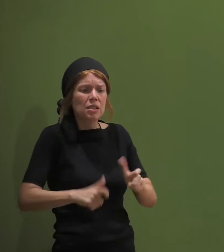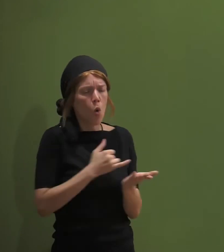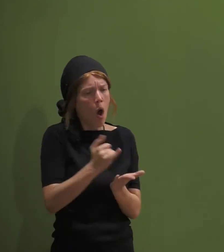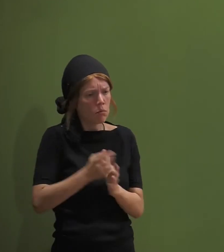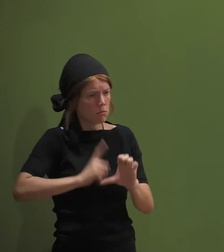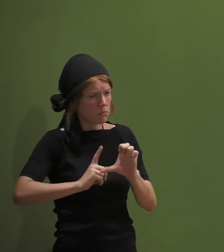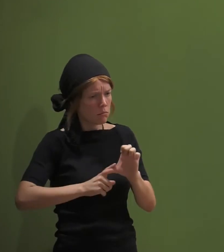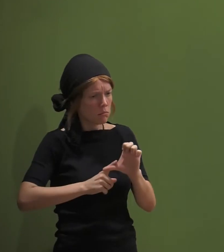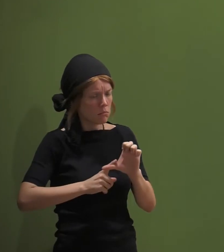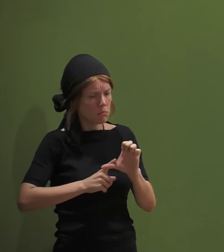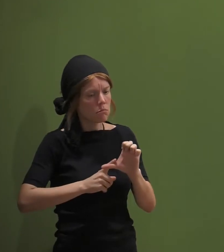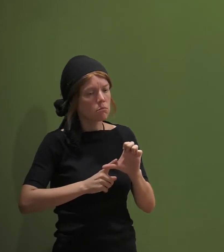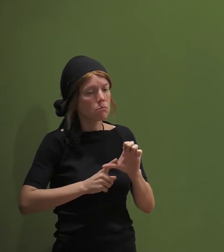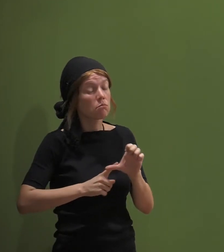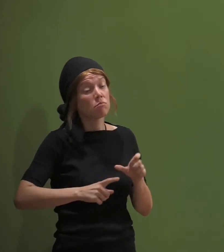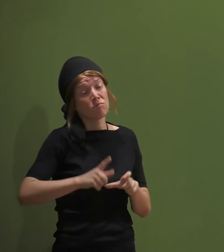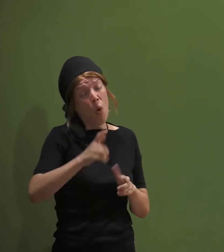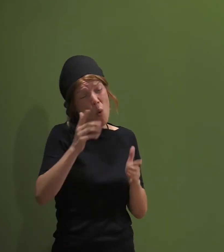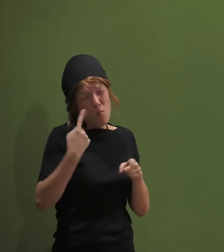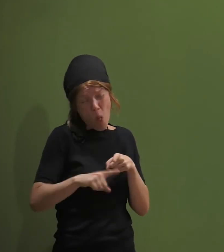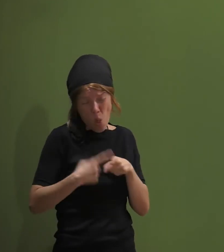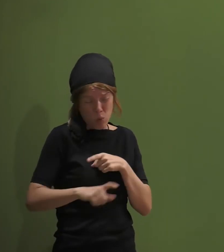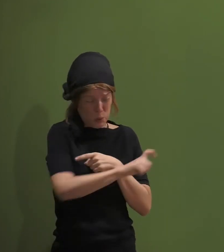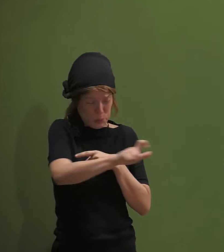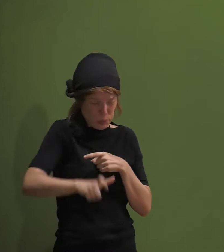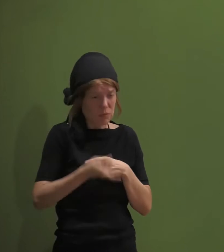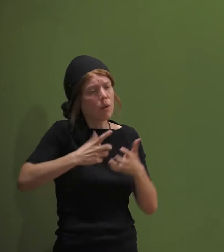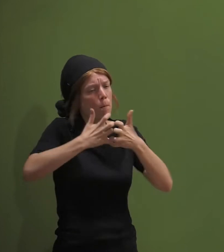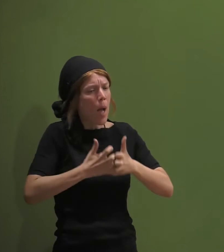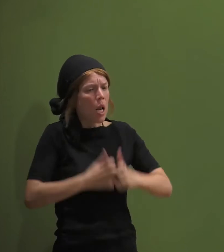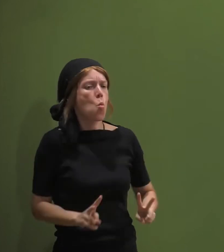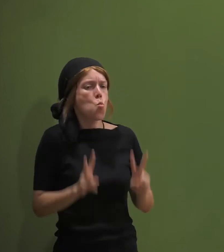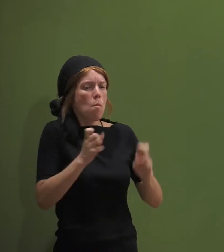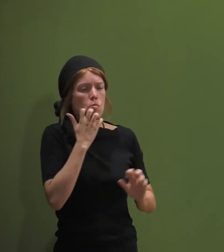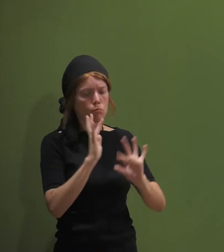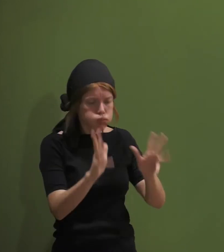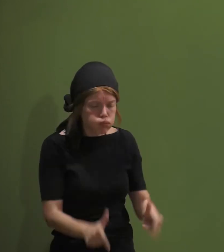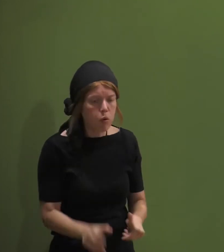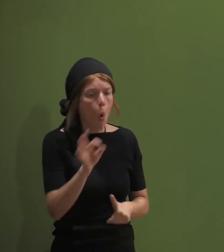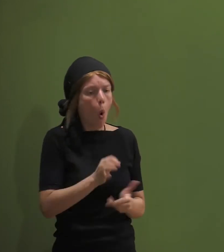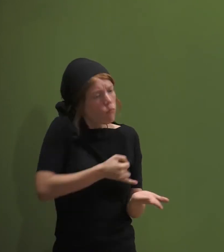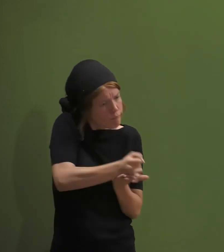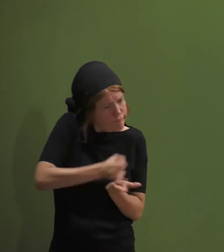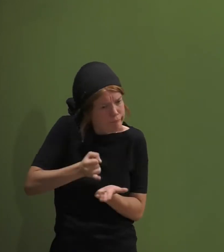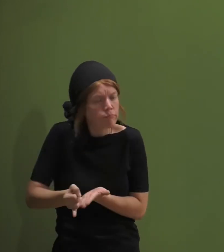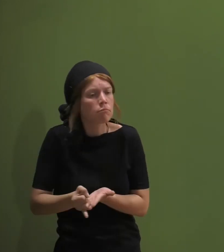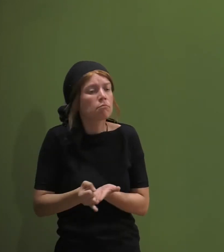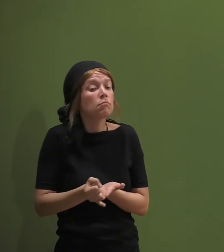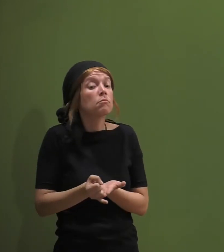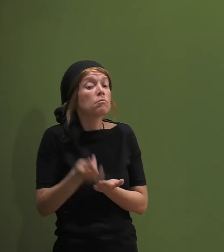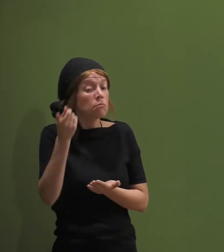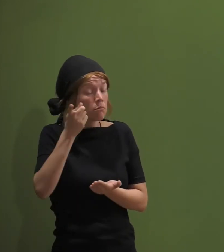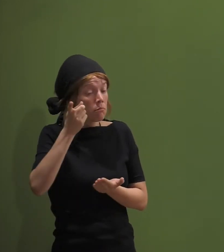extremeño, con el incremento del uso de fertilizantes y la moderada introducción de nueva maquinaria, como las cosechadoras o los arados de vertedera, que